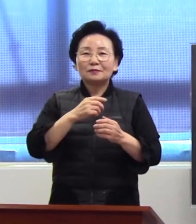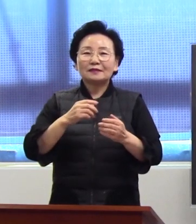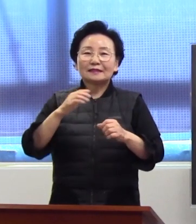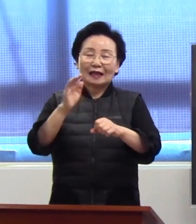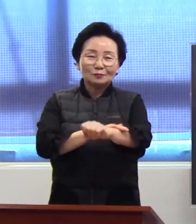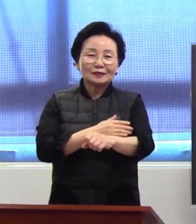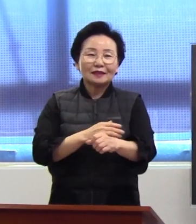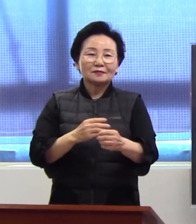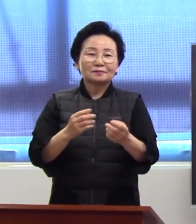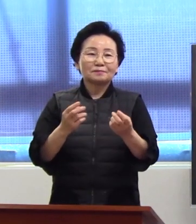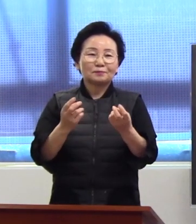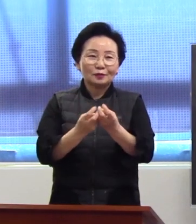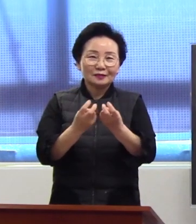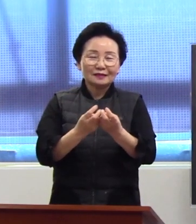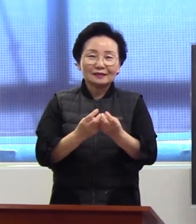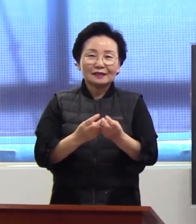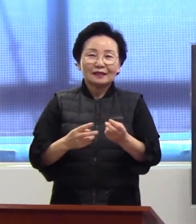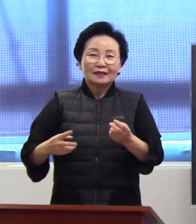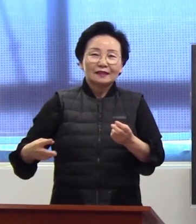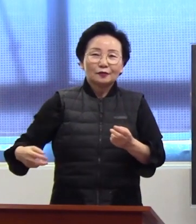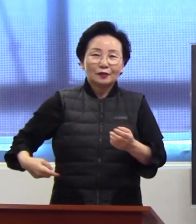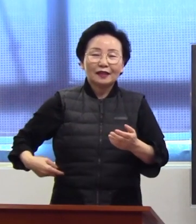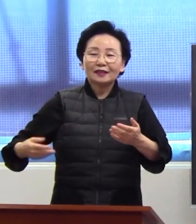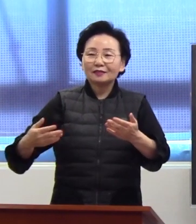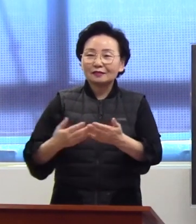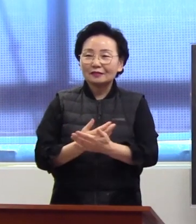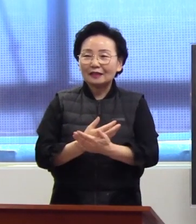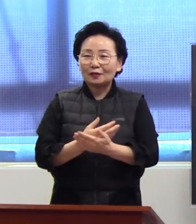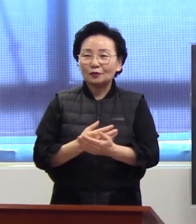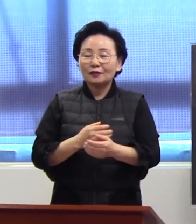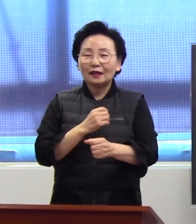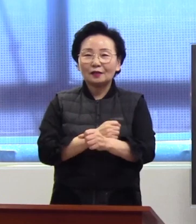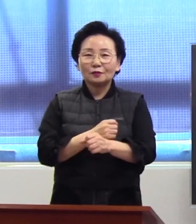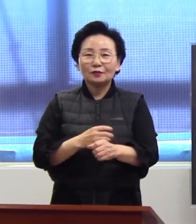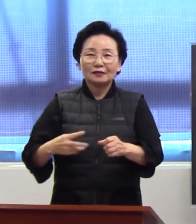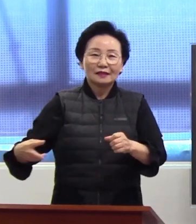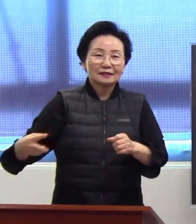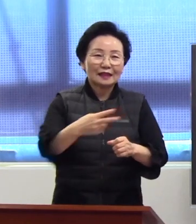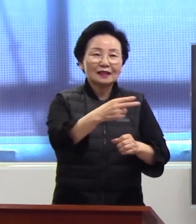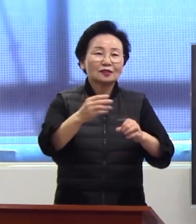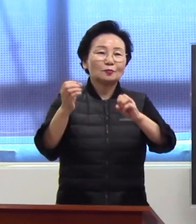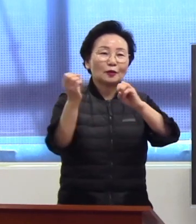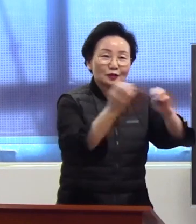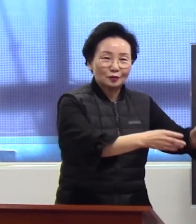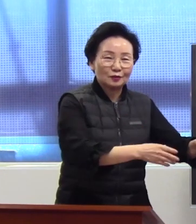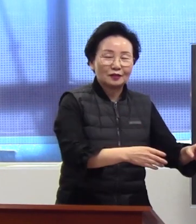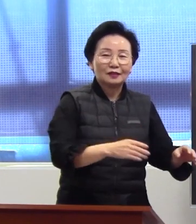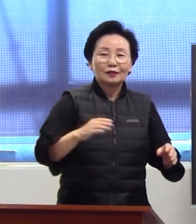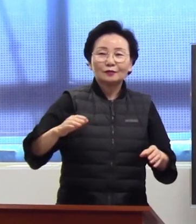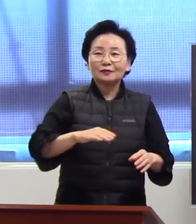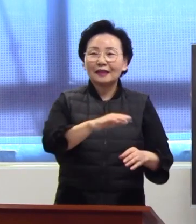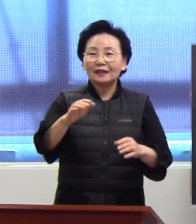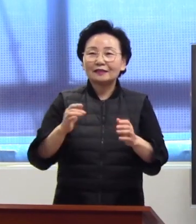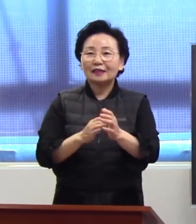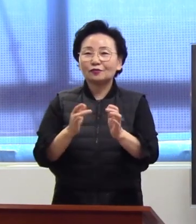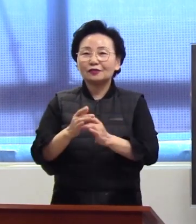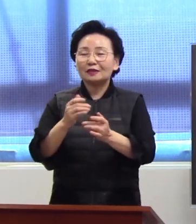나쁜 잘못한 법은 회개를 하고 잘라서 버리고 우리가